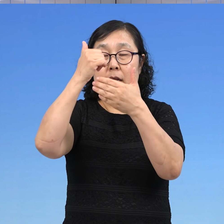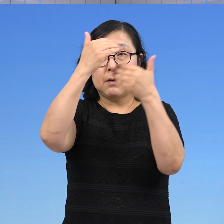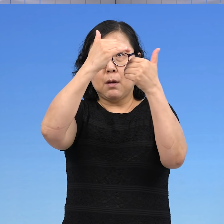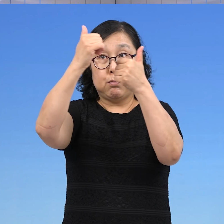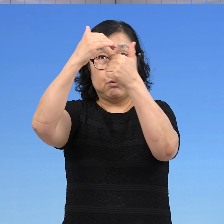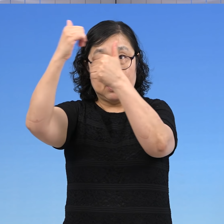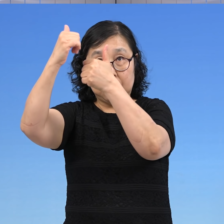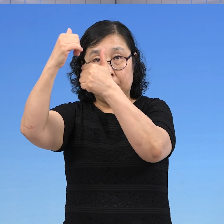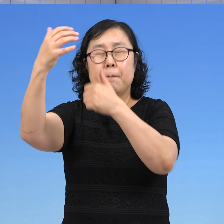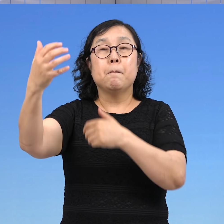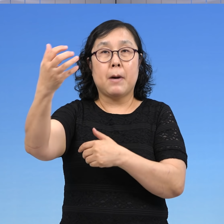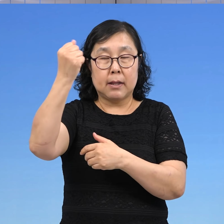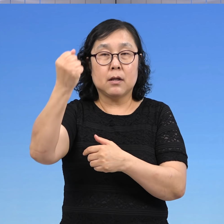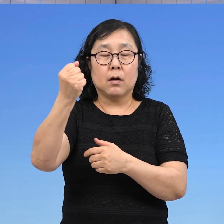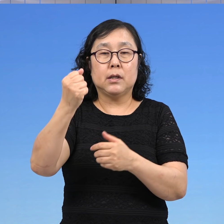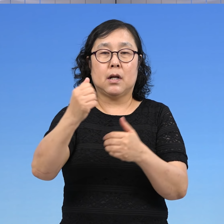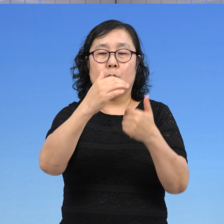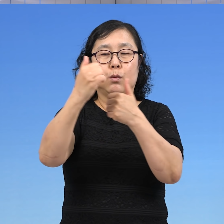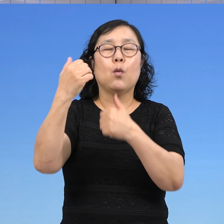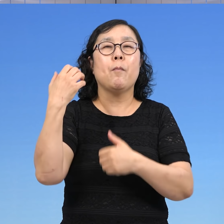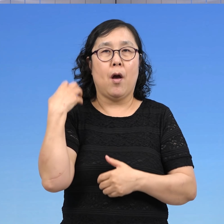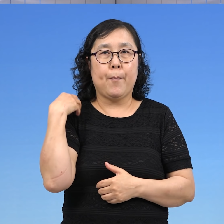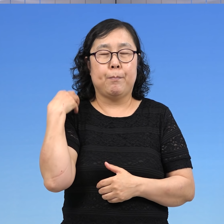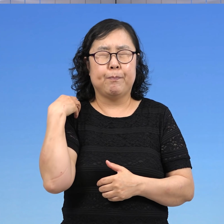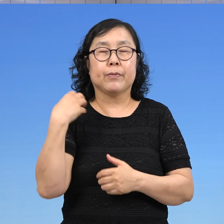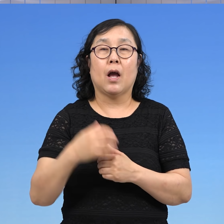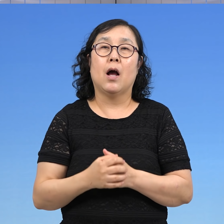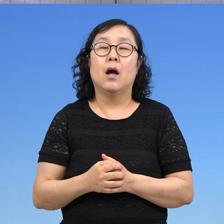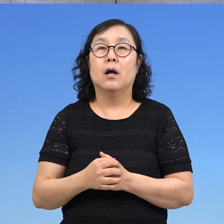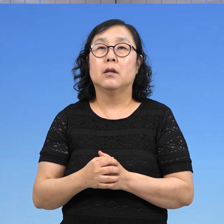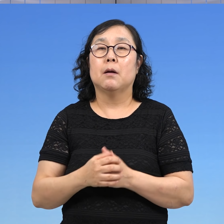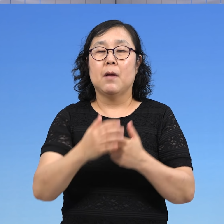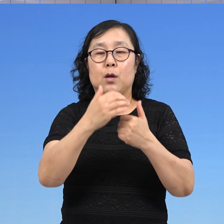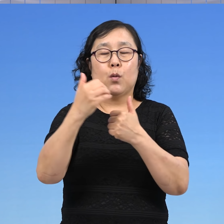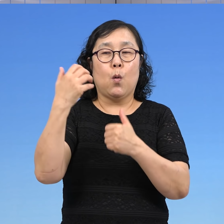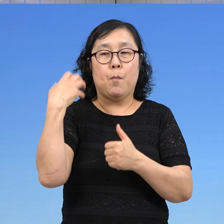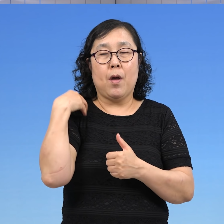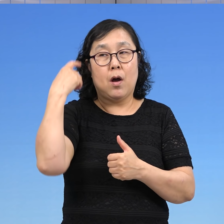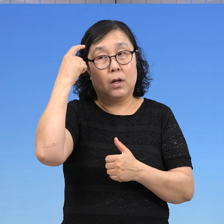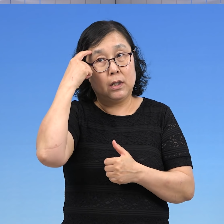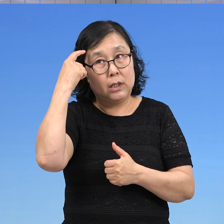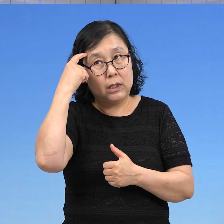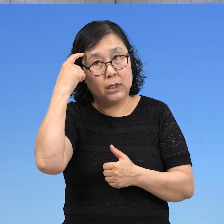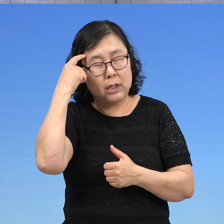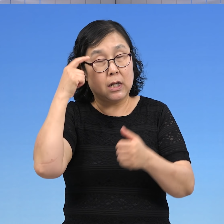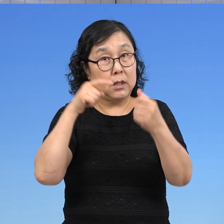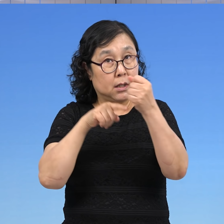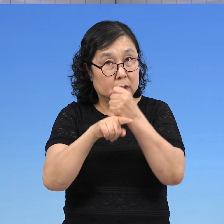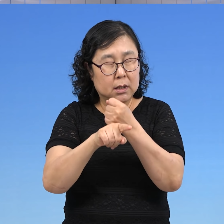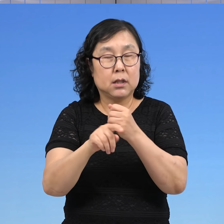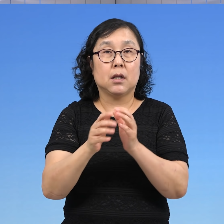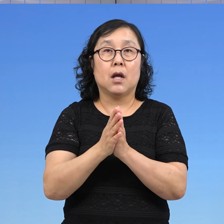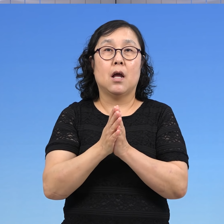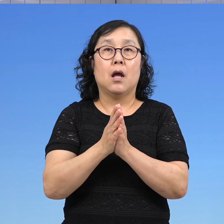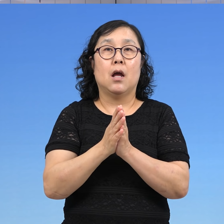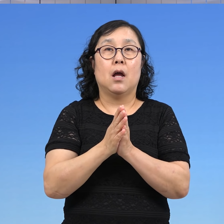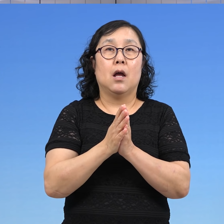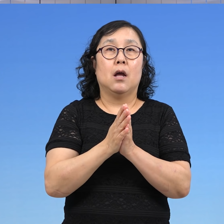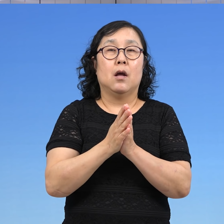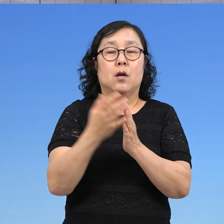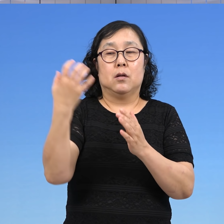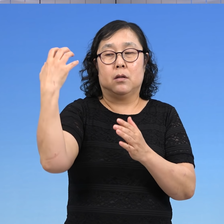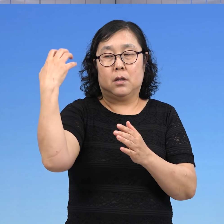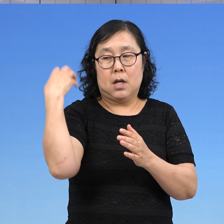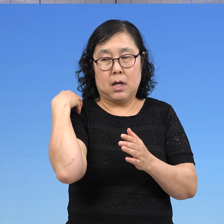부르심을 받는 것 이걸 소명이 로 분풀이 했읍니다 그리고 소명 의식 이란 단어도 제가 서전을 찾아보니까